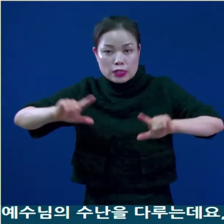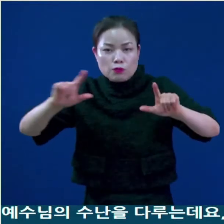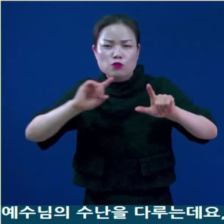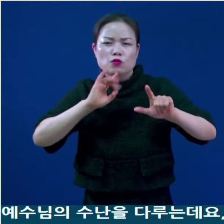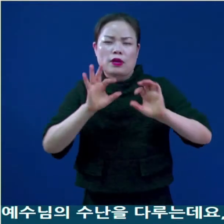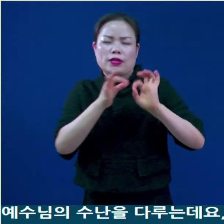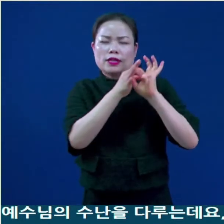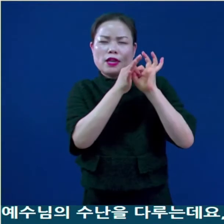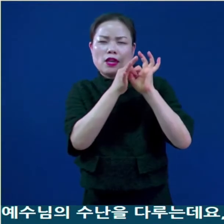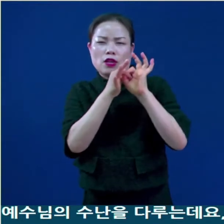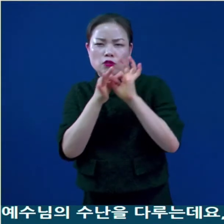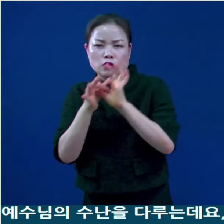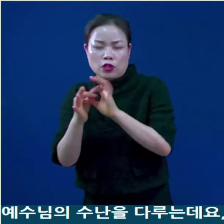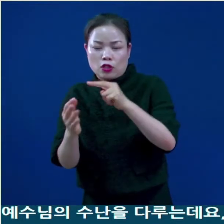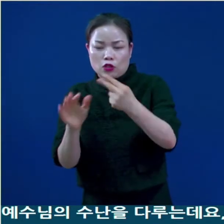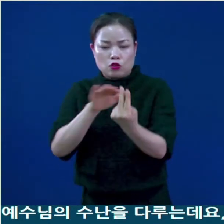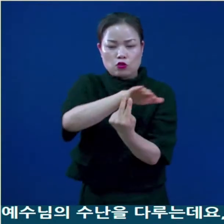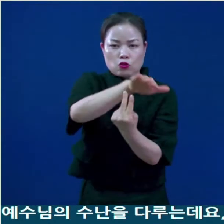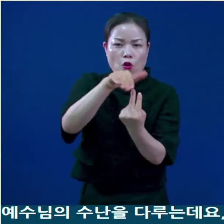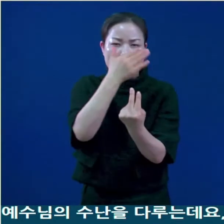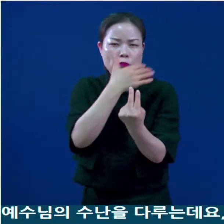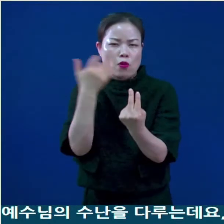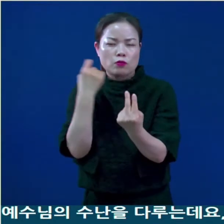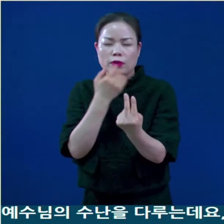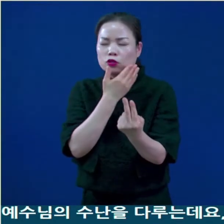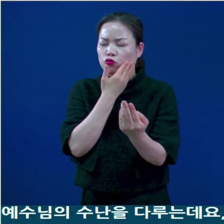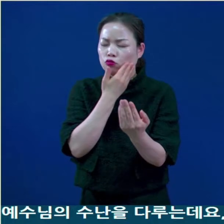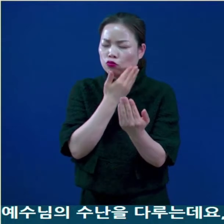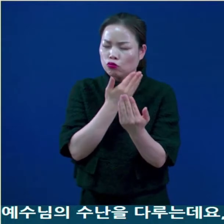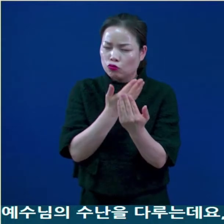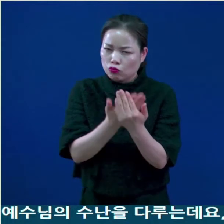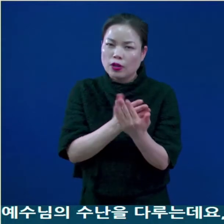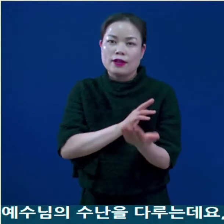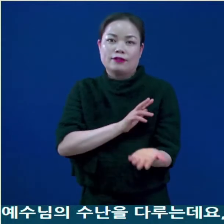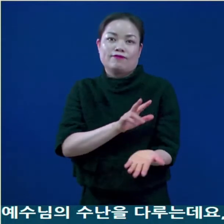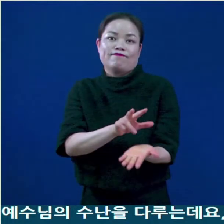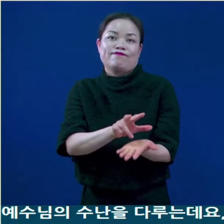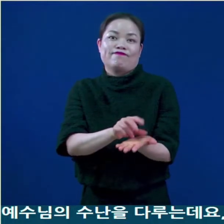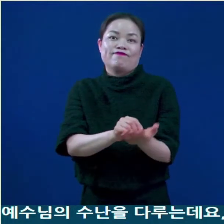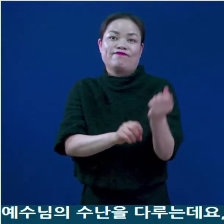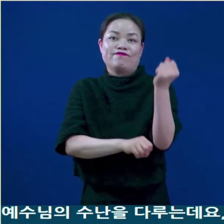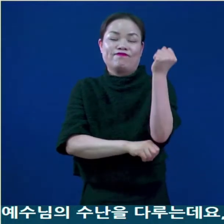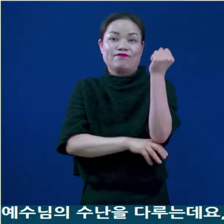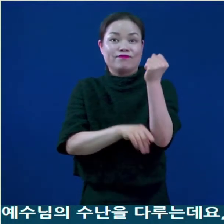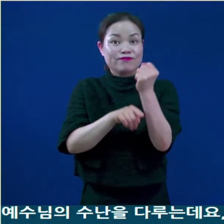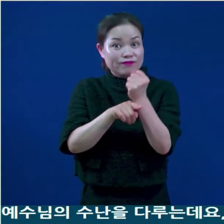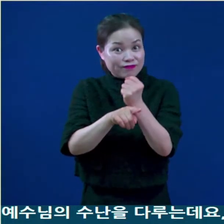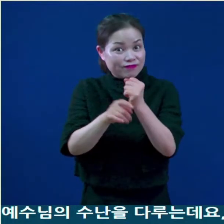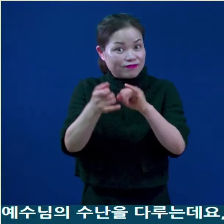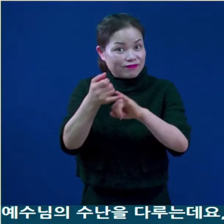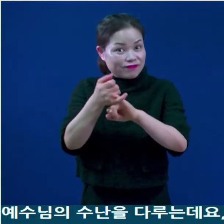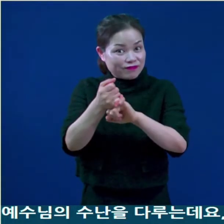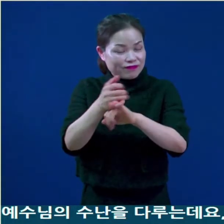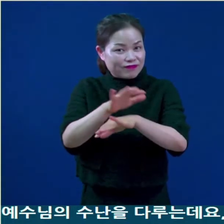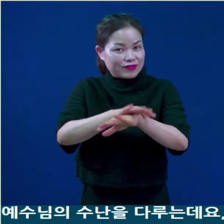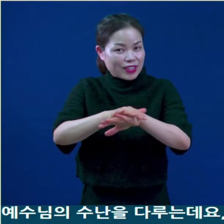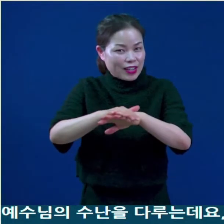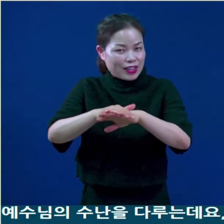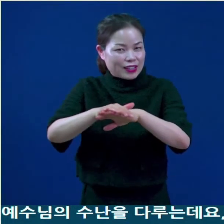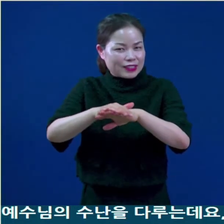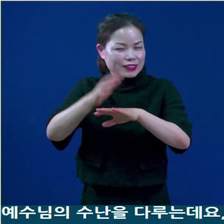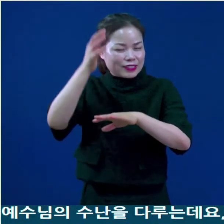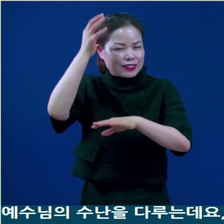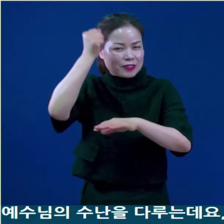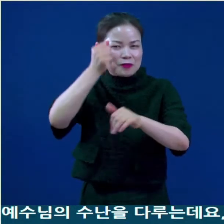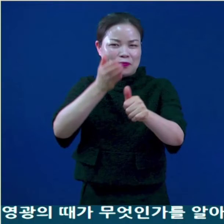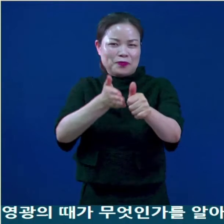이어지던 말씀에 또 요한복음의 굉장히 중요한 주제 원리 오늘 꼭 잘 다지고